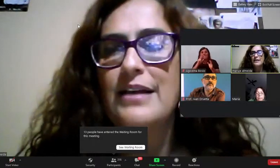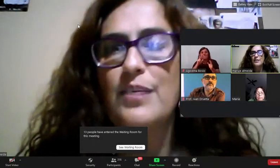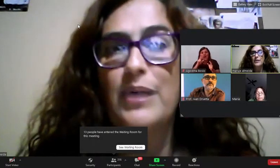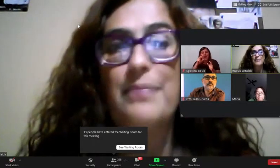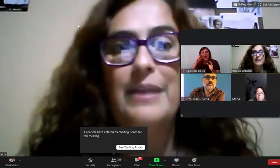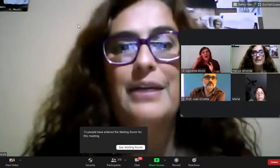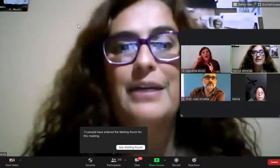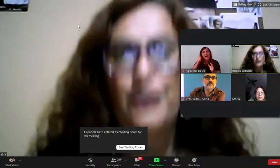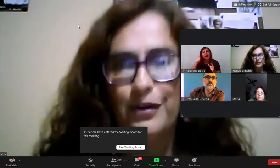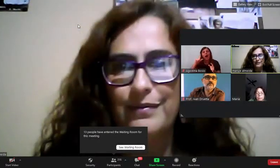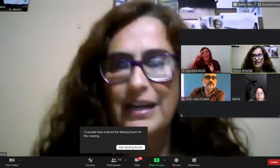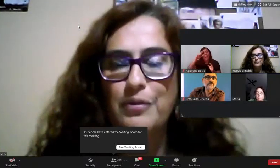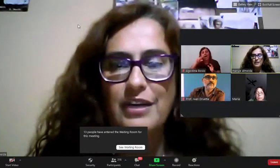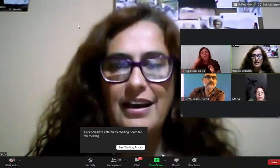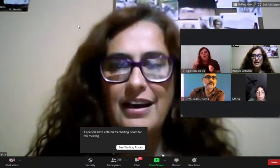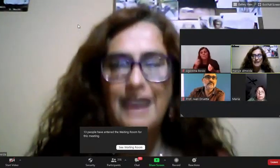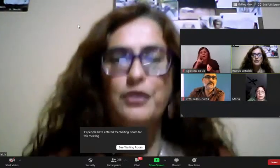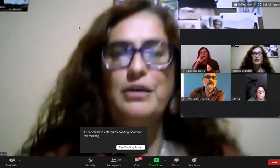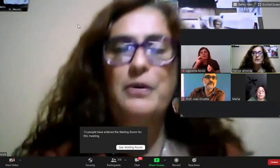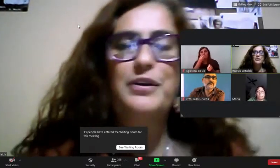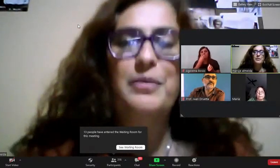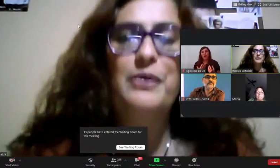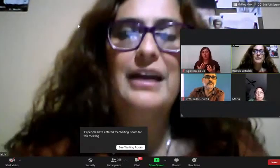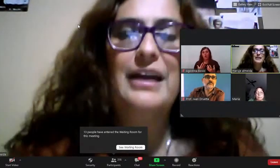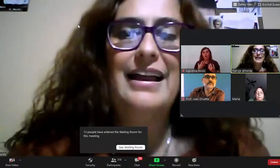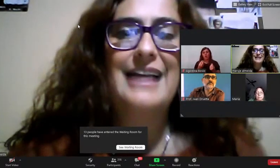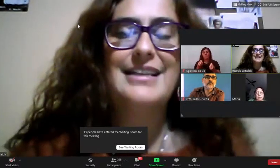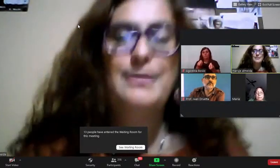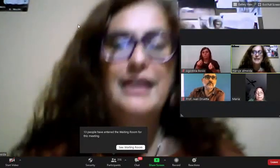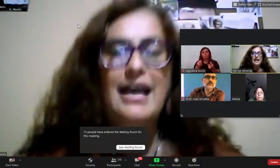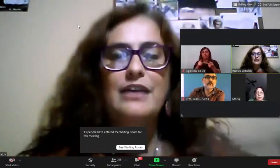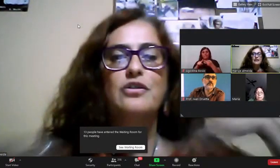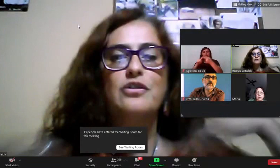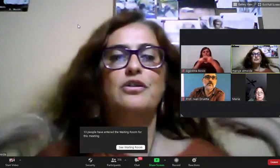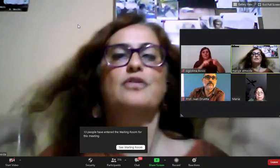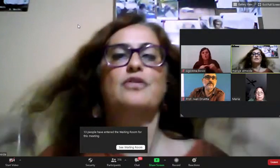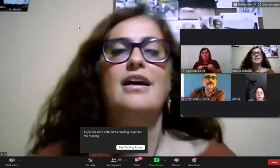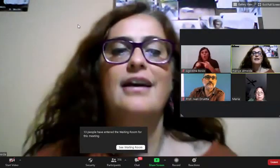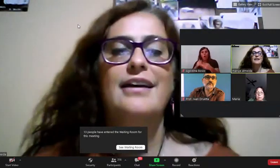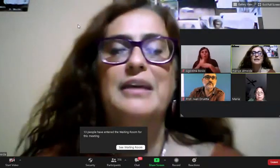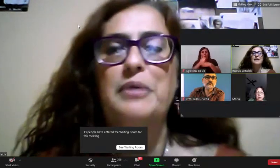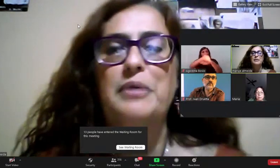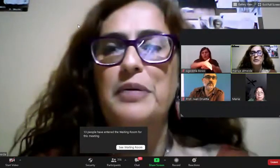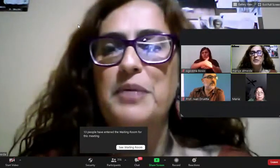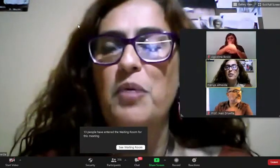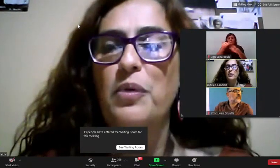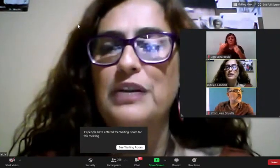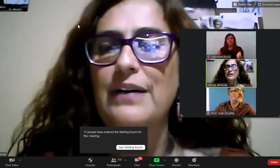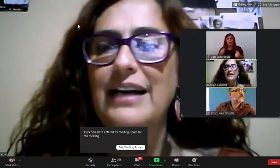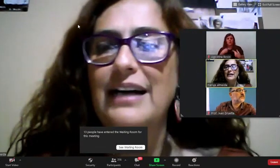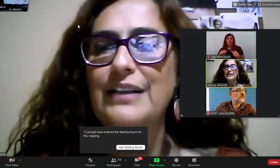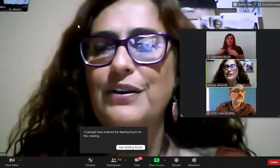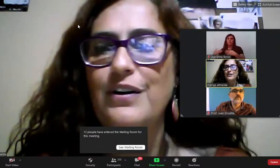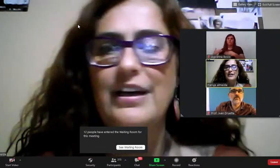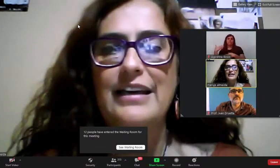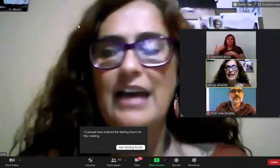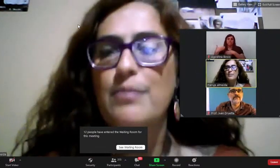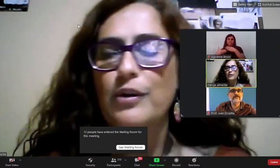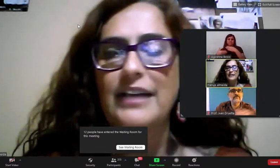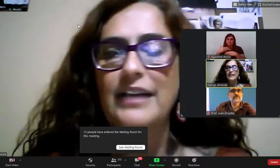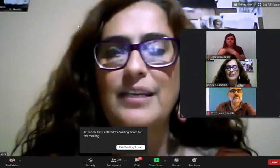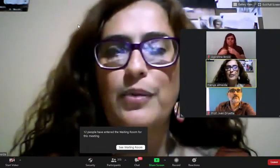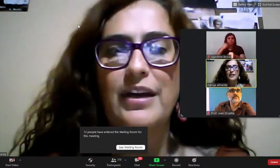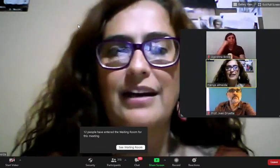que se puedan ver mejor, digamos. Esto es una cuestión vinculada a la accesibilidad que nosotros venimos un poco trabajando y